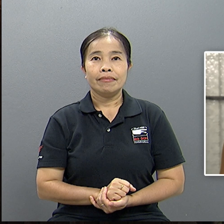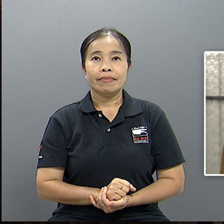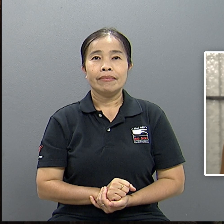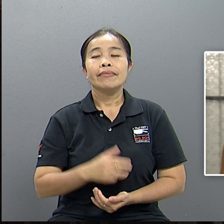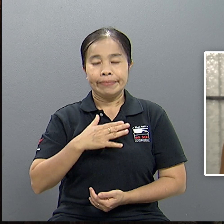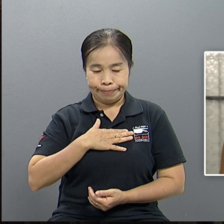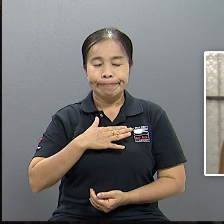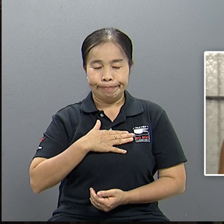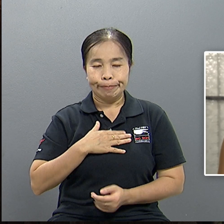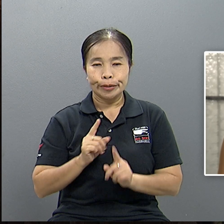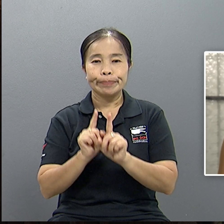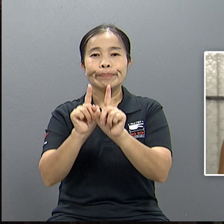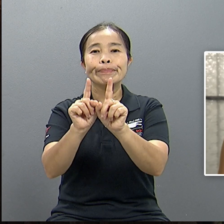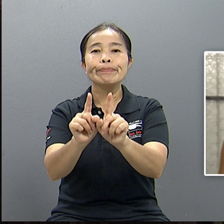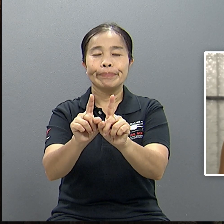ฉันเองค่ะ